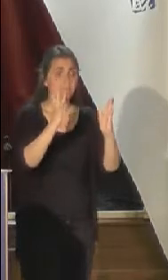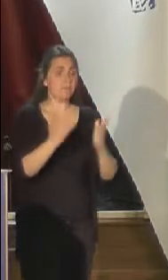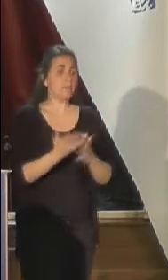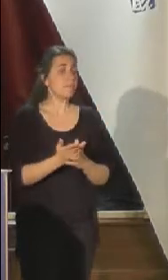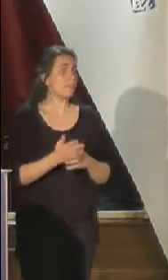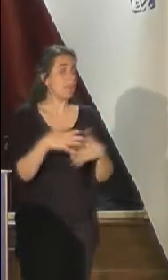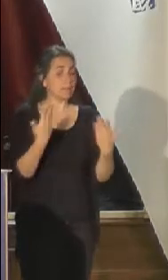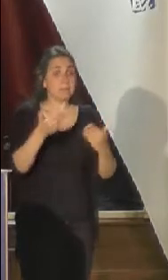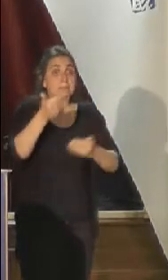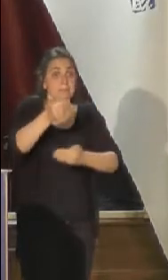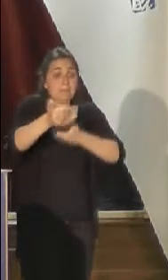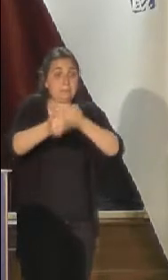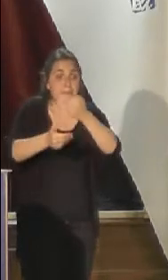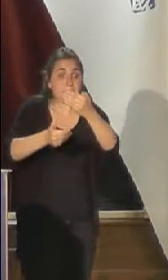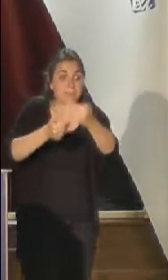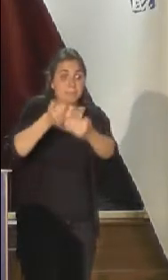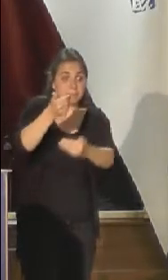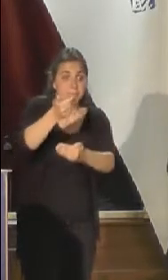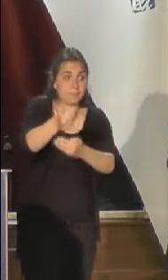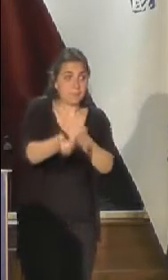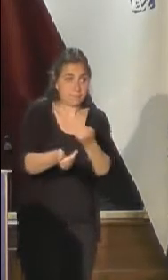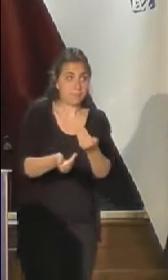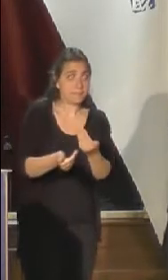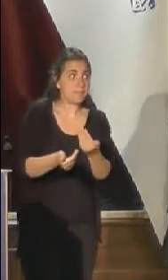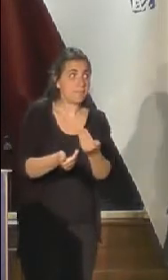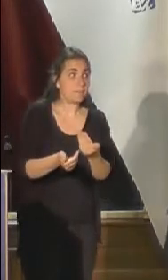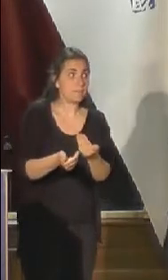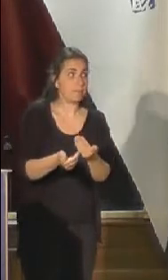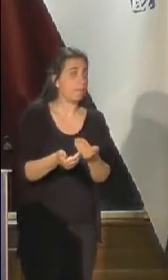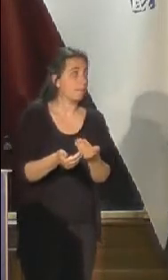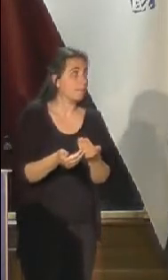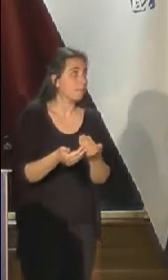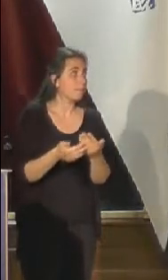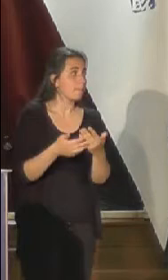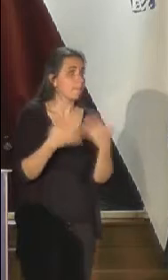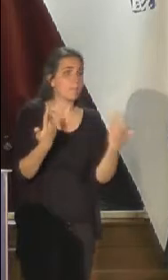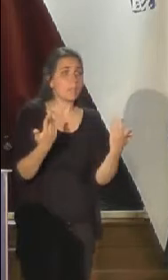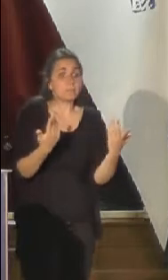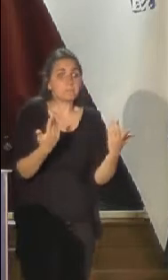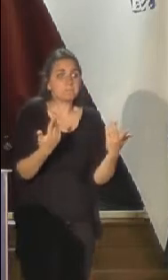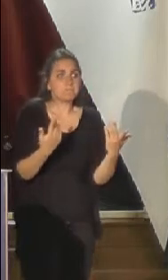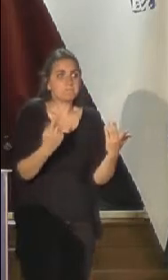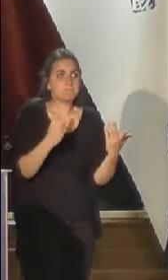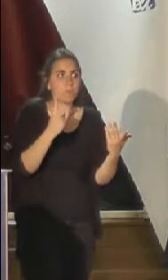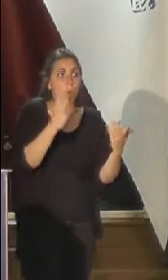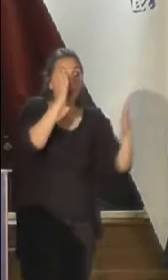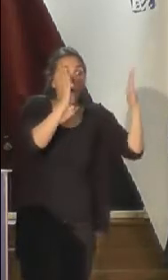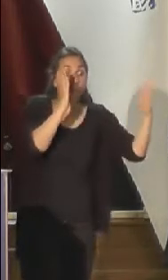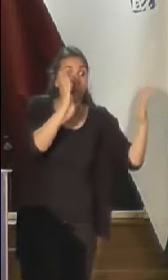e así sucesivamente. E polo que, un determinado momento,